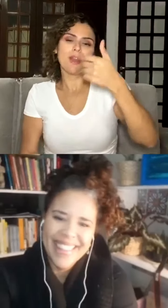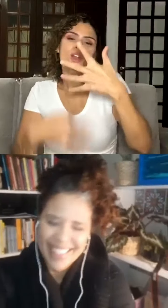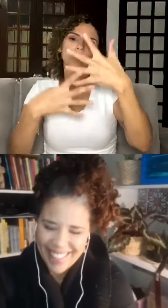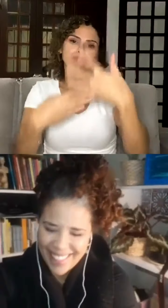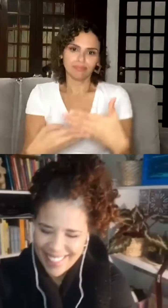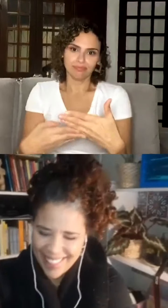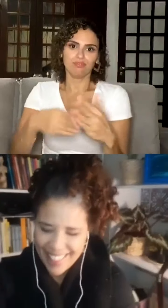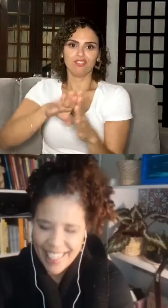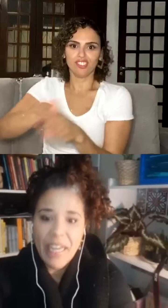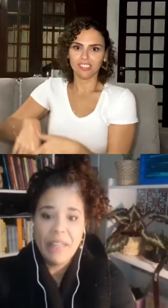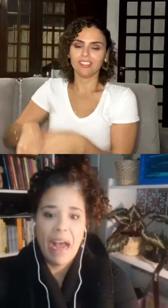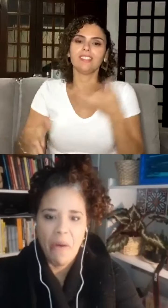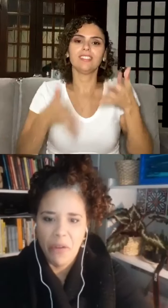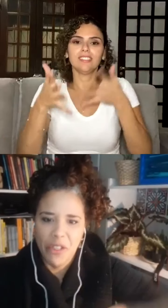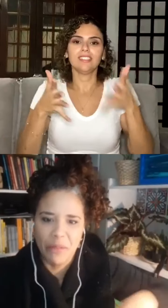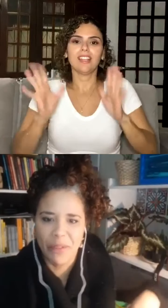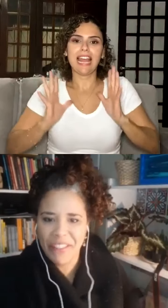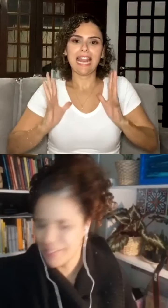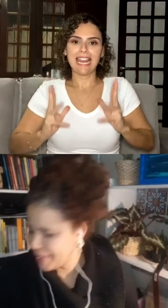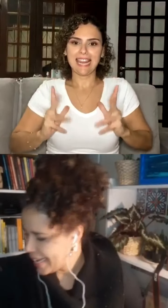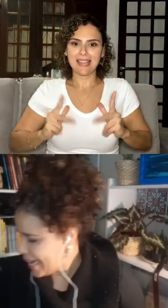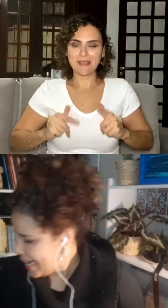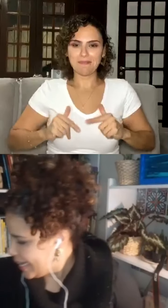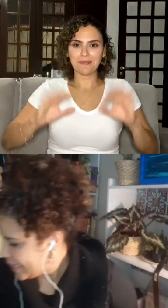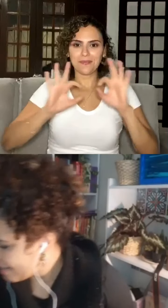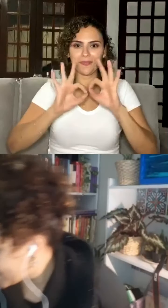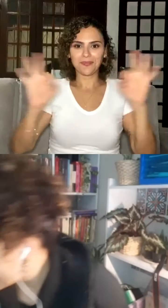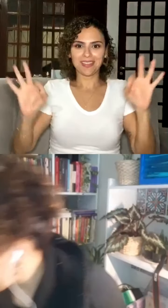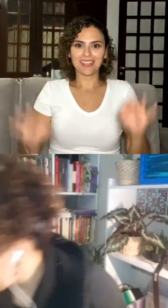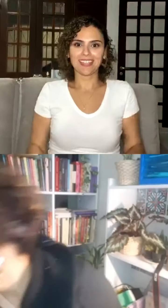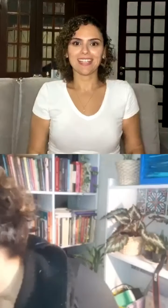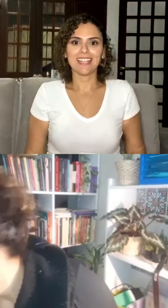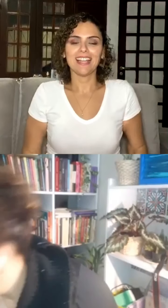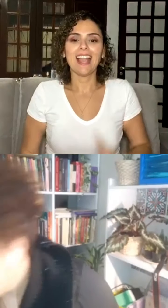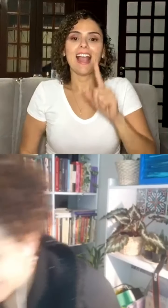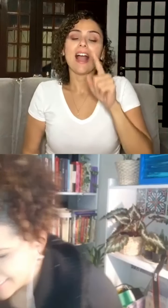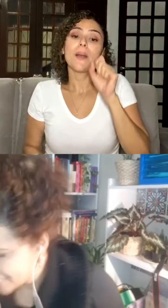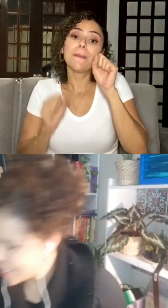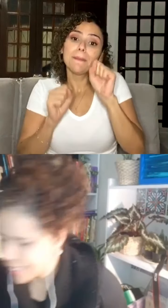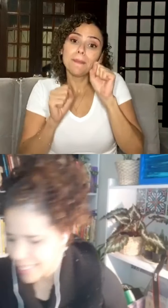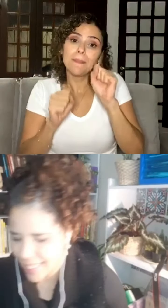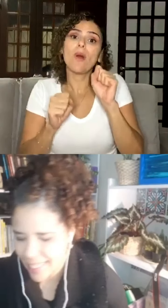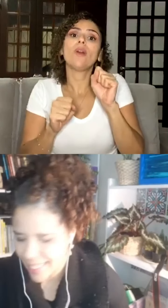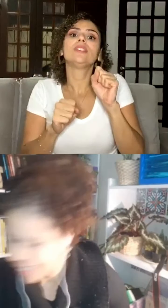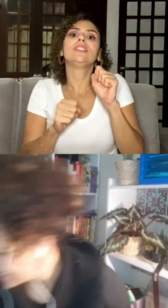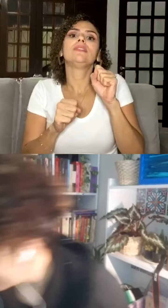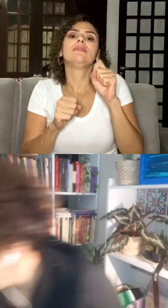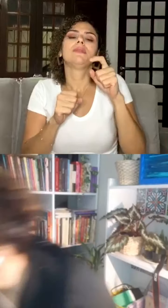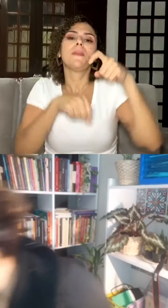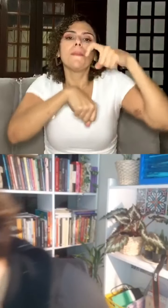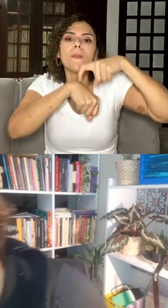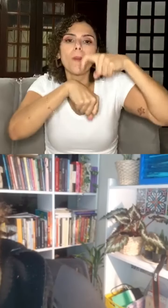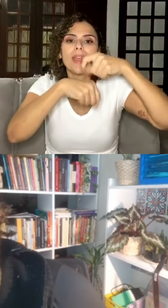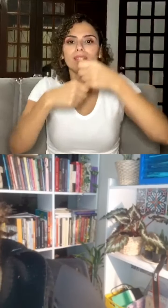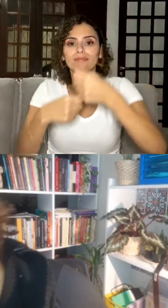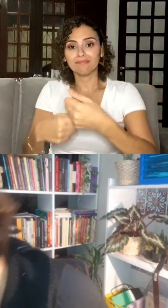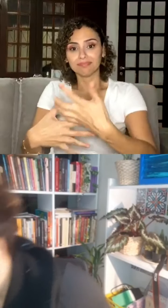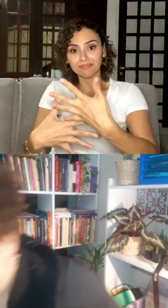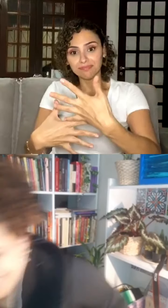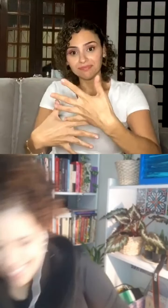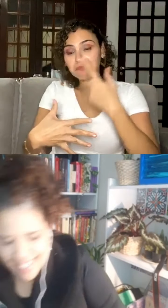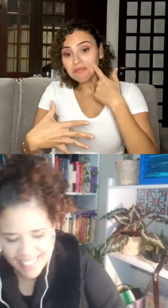né? Tá ótimo. Então, agora a gente verdade, abre um espacinho na fala para a gente ver os comentários, ver